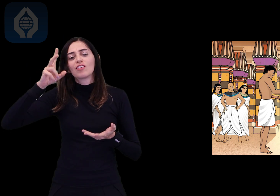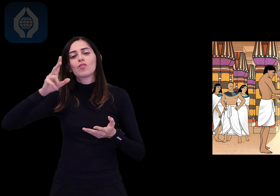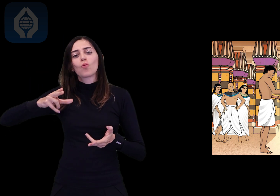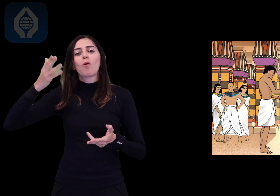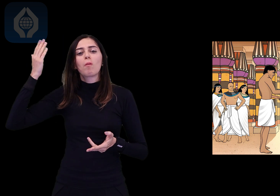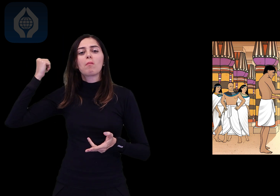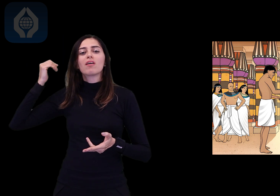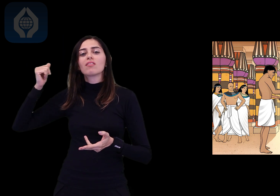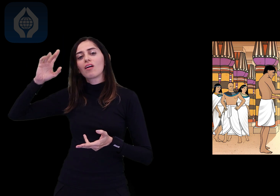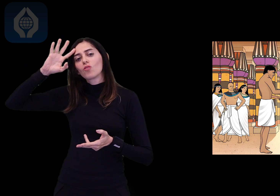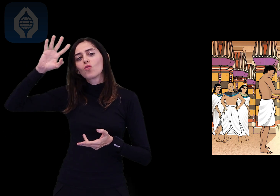garoto.